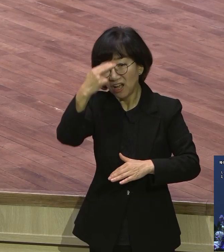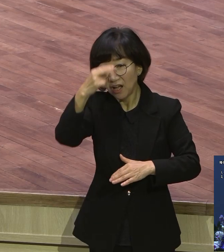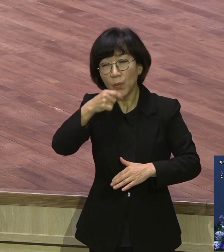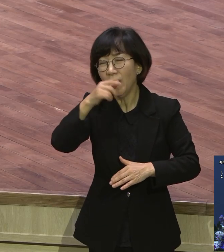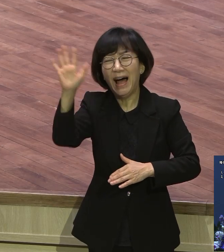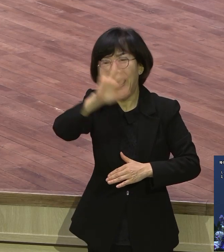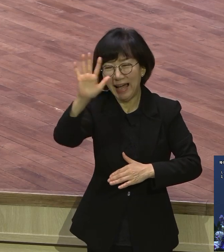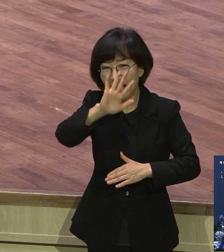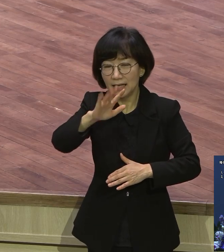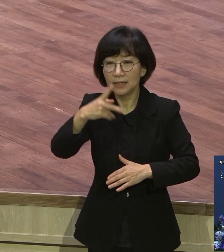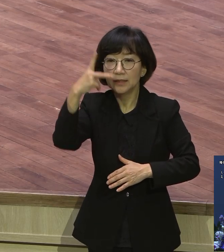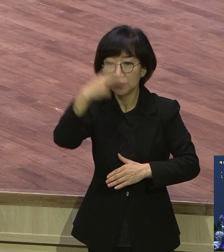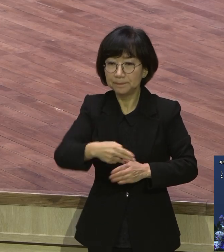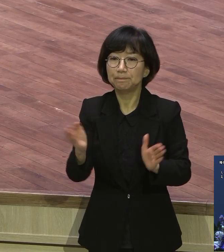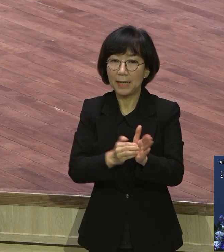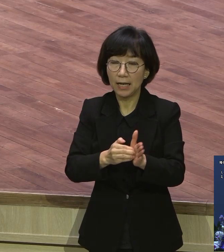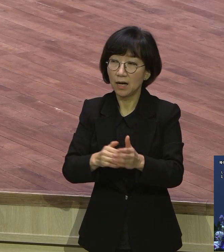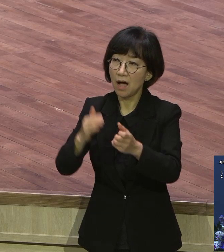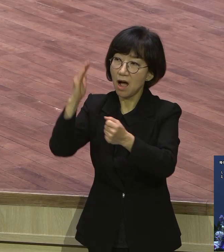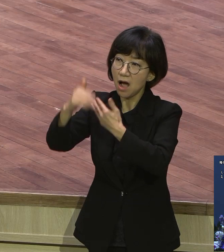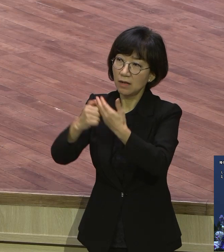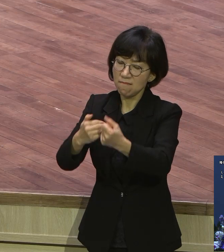역사하시면 뭘 못하시겠어요